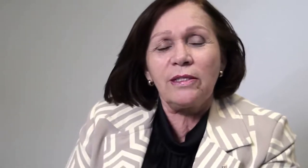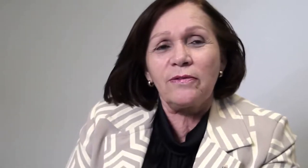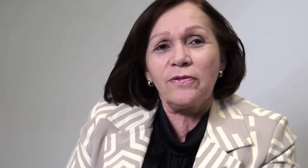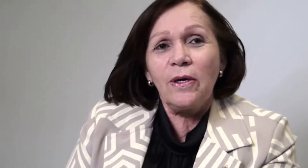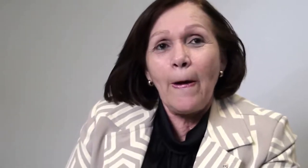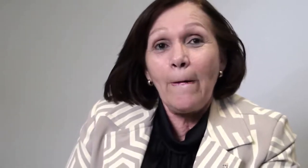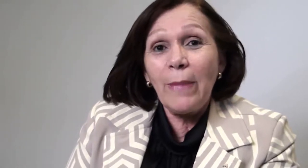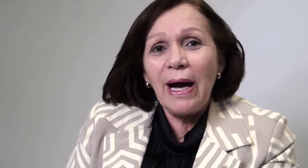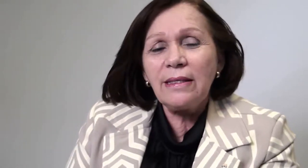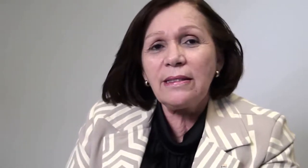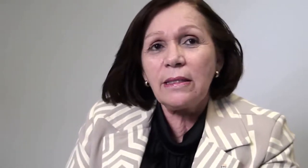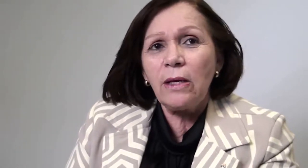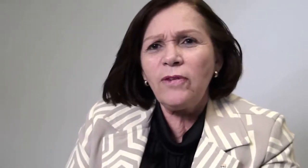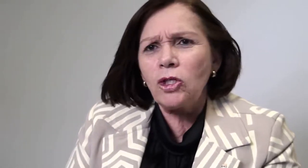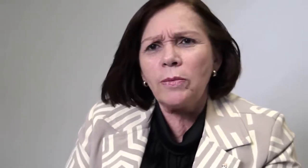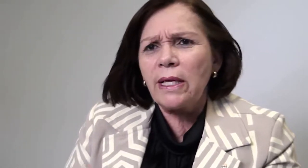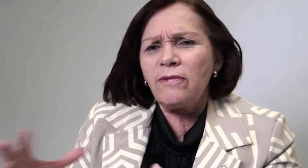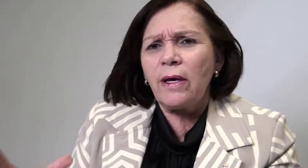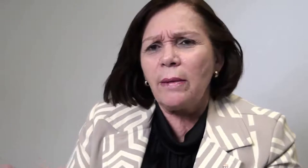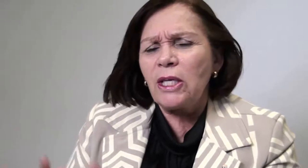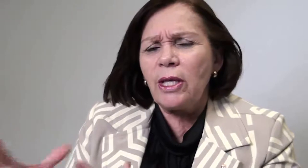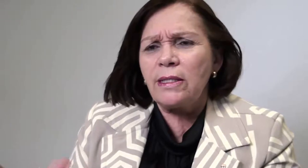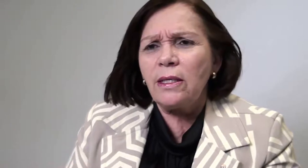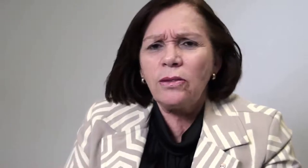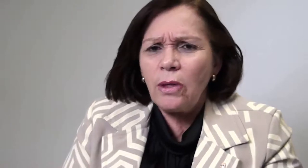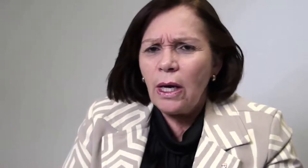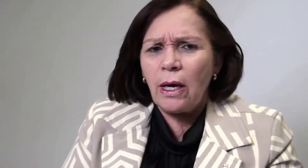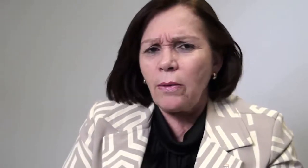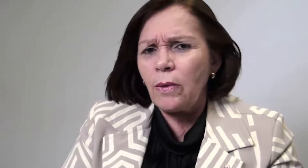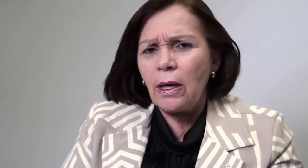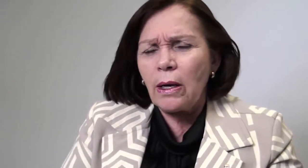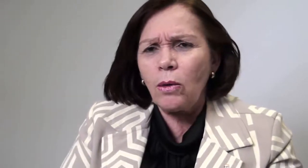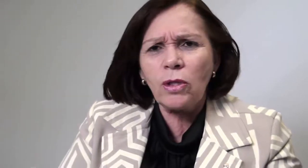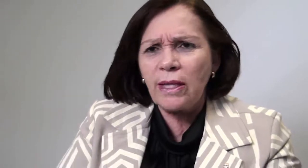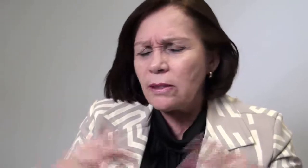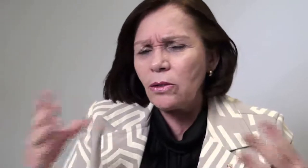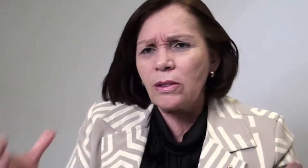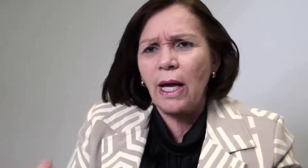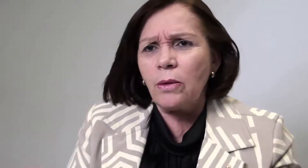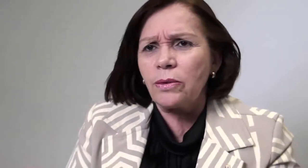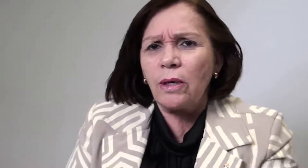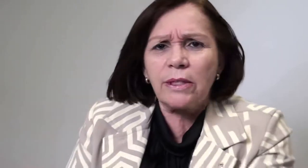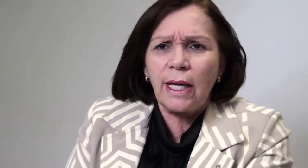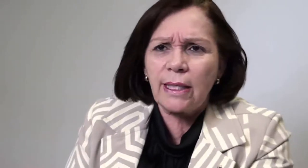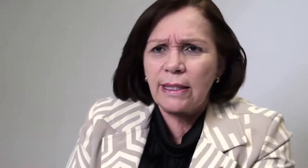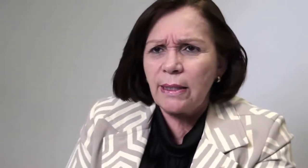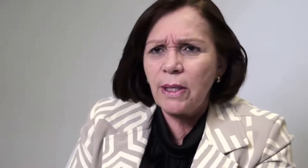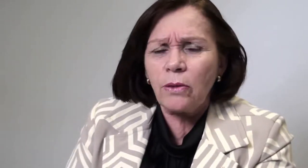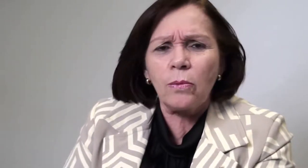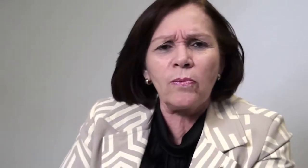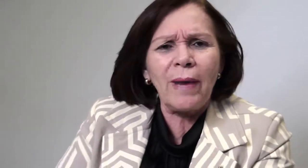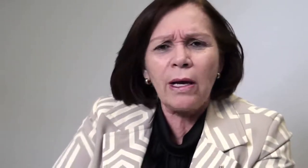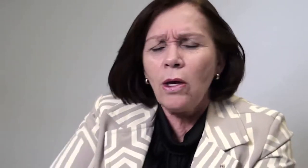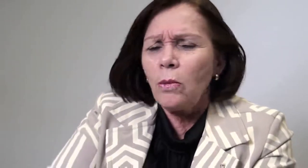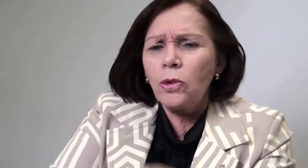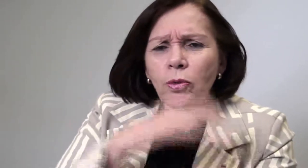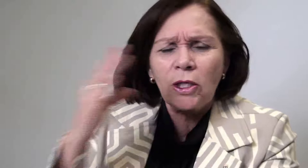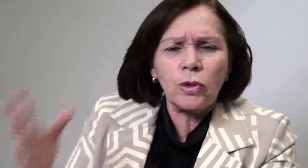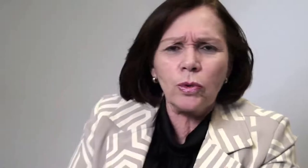objetivo. Mas eu vislumbro daqui a mais de 10 anos a consolidação total da unidade acadêmica, com muito mais cursos